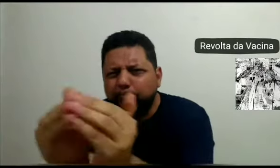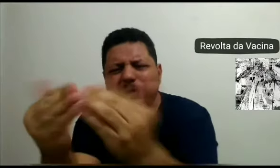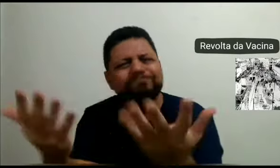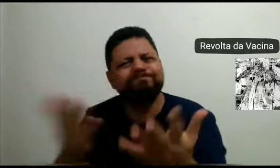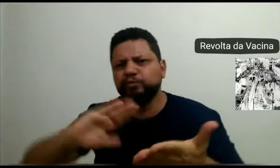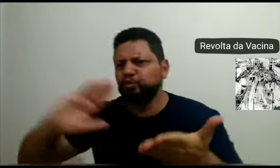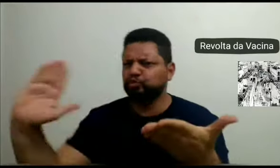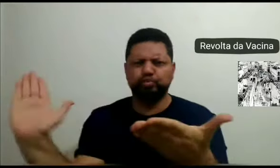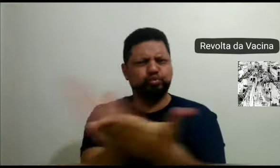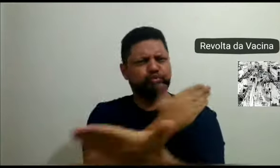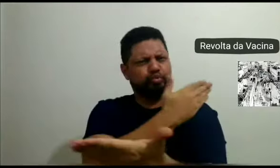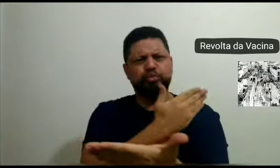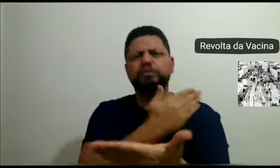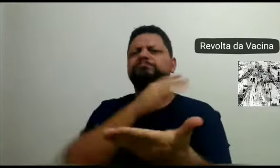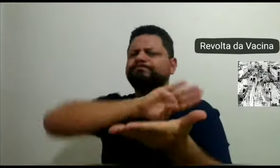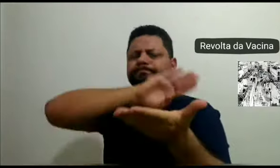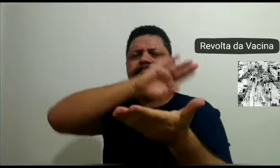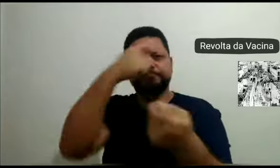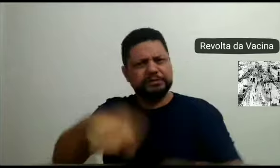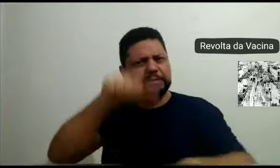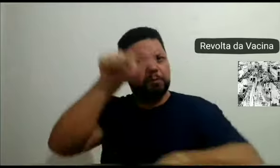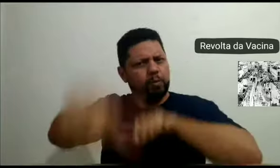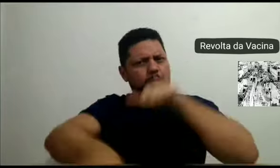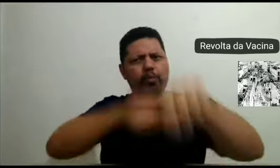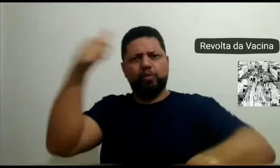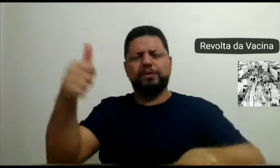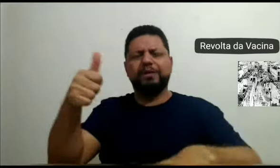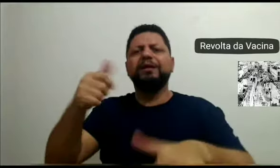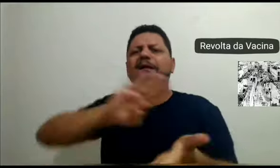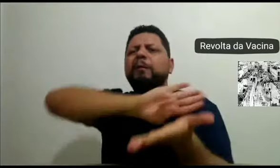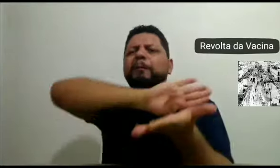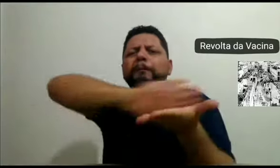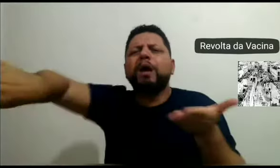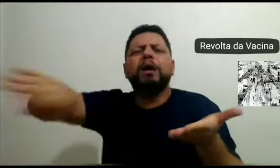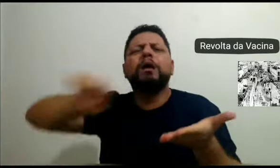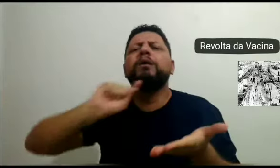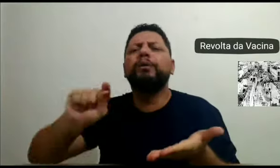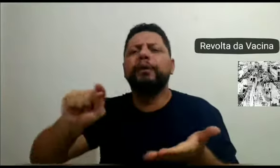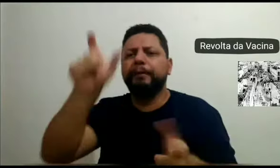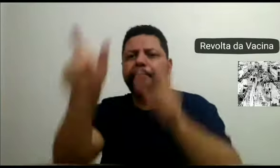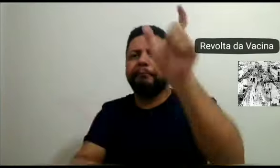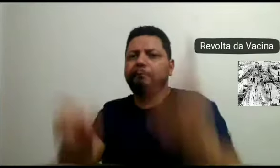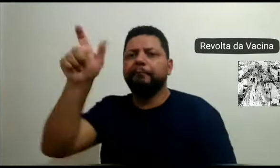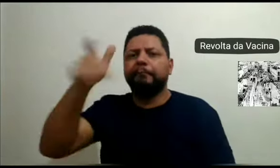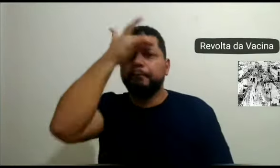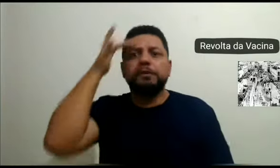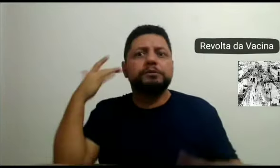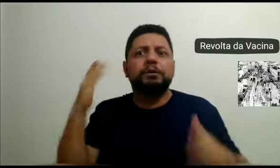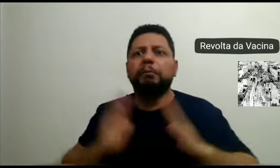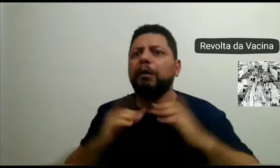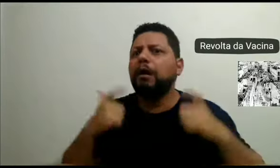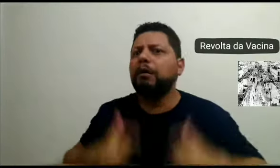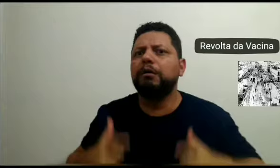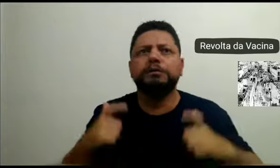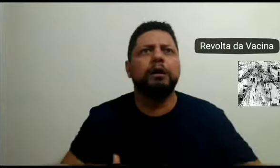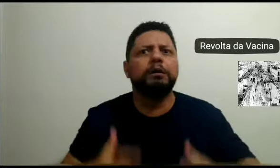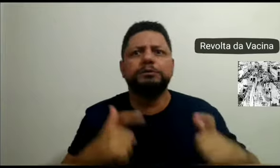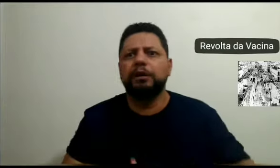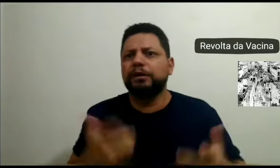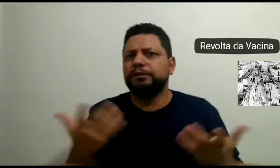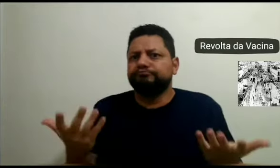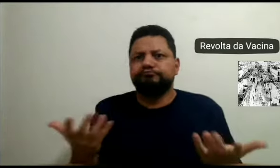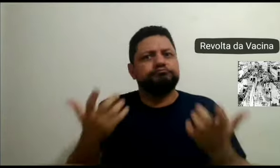cortiços e refazendo toda a cidade. Precisava transformar toda a cidade. E as pessoas,